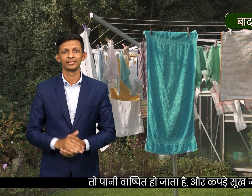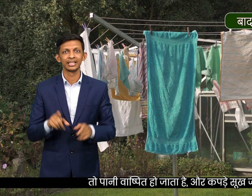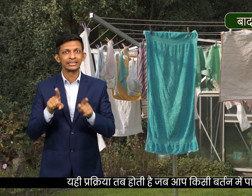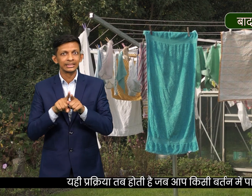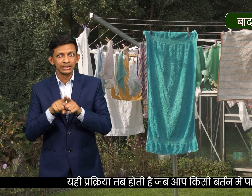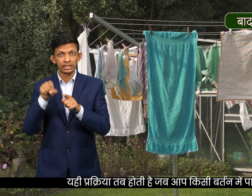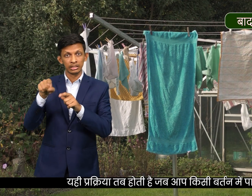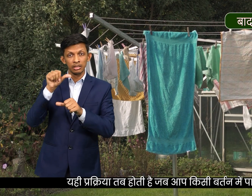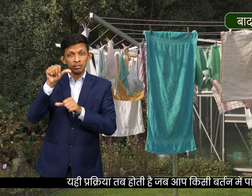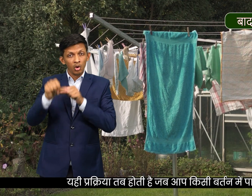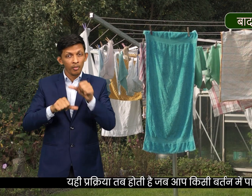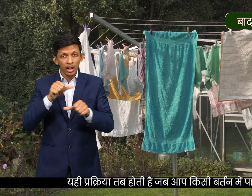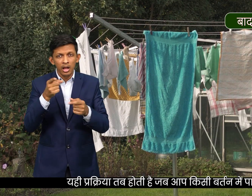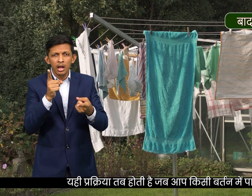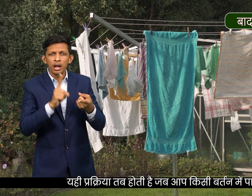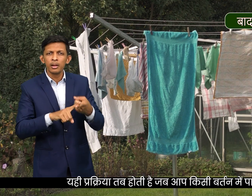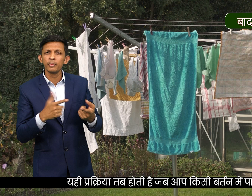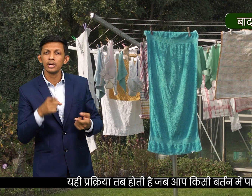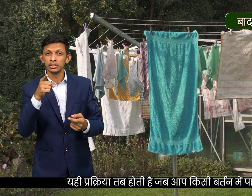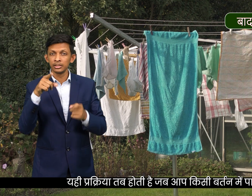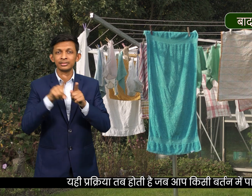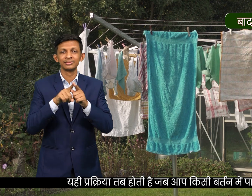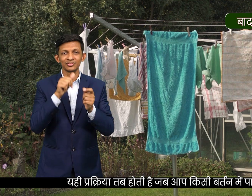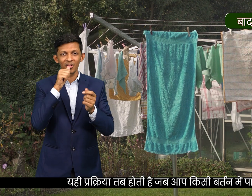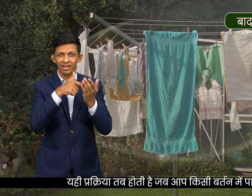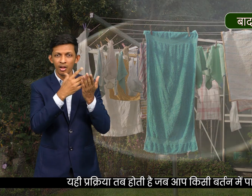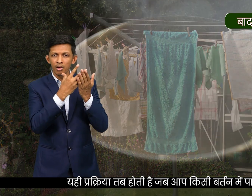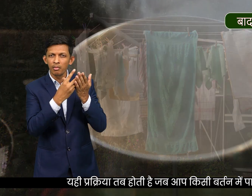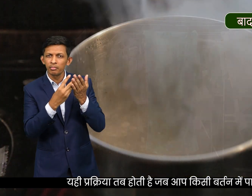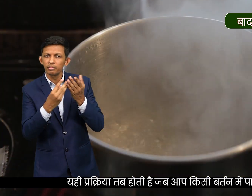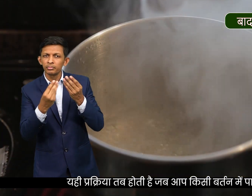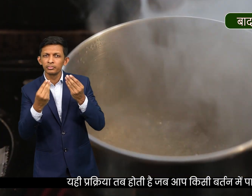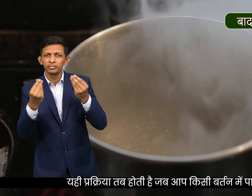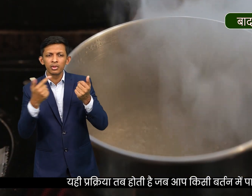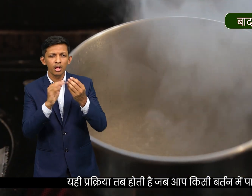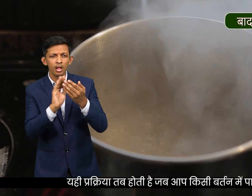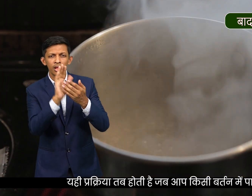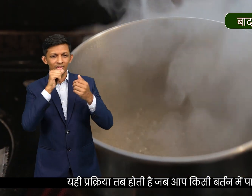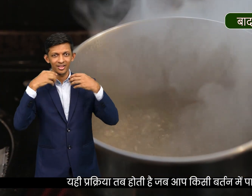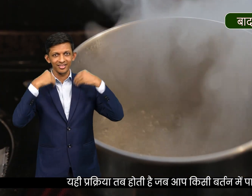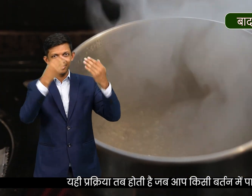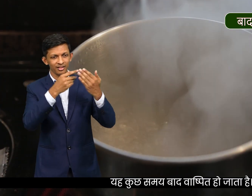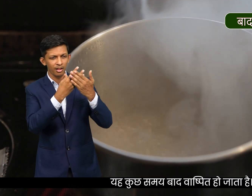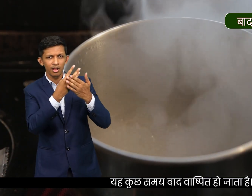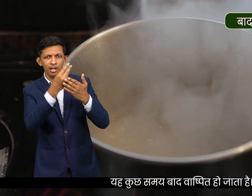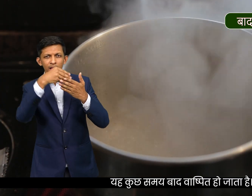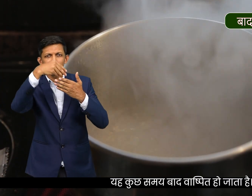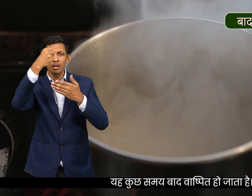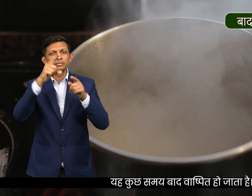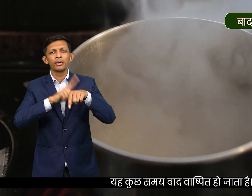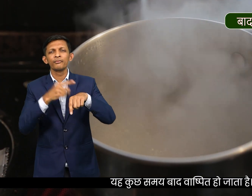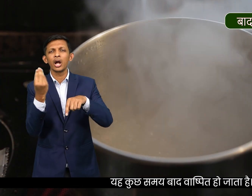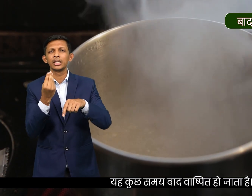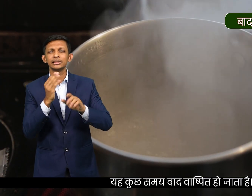हैं। यही प्रक्रिया तब होती है जब आप किसी बर्तन में पानी छोड़ते हैं। यह कुछ